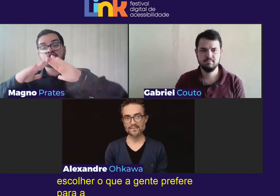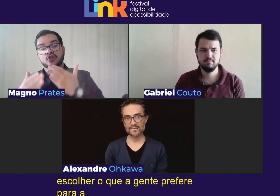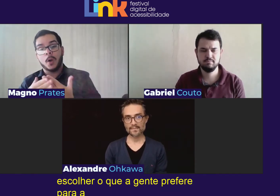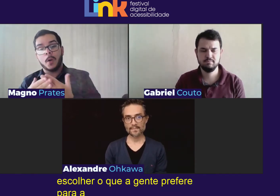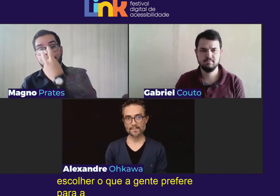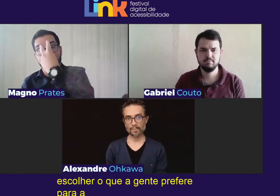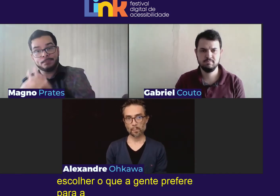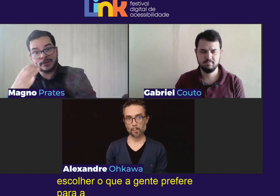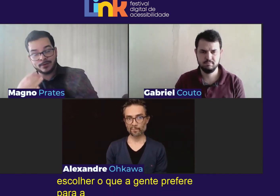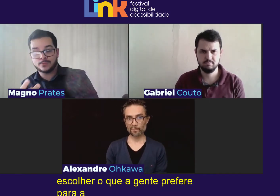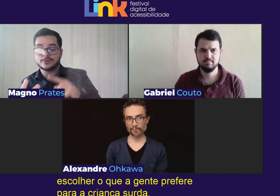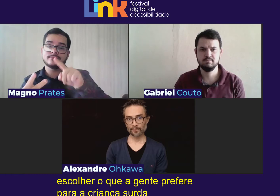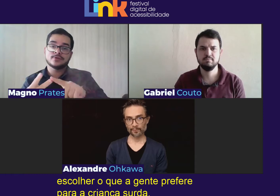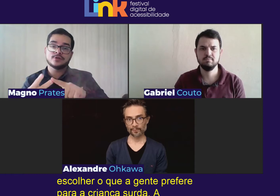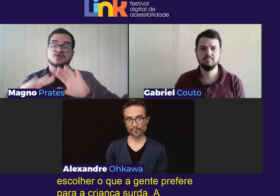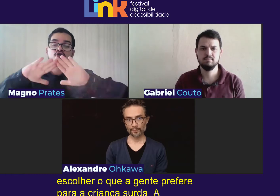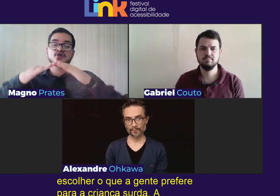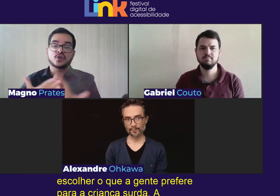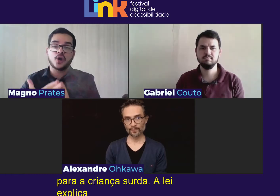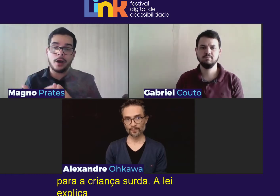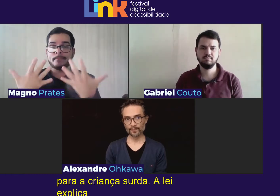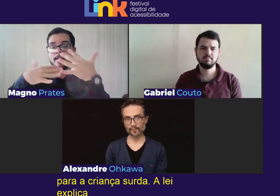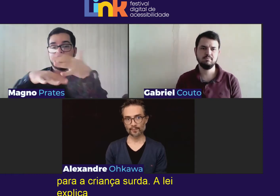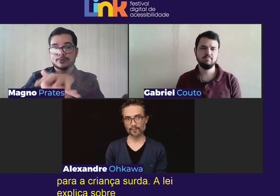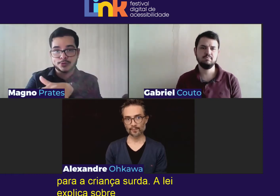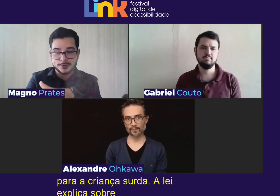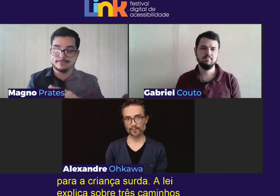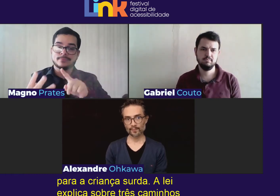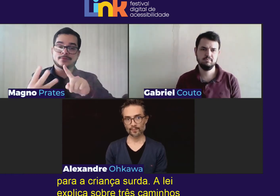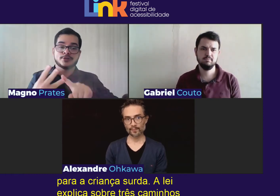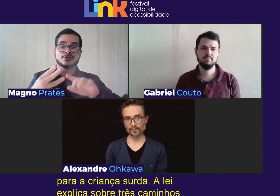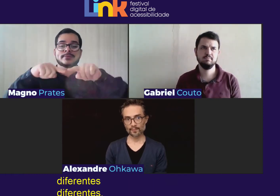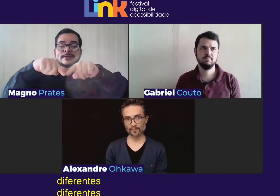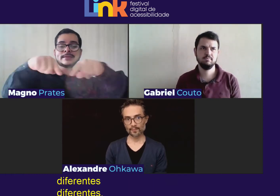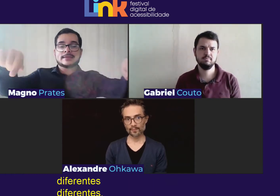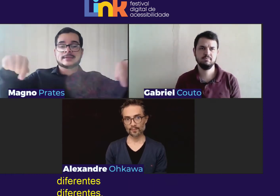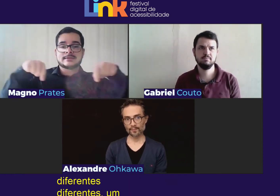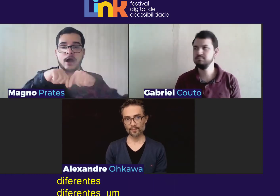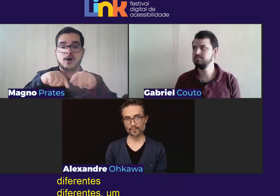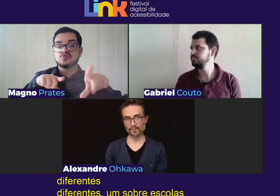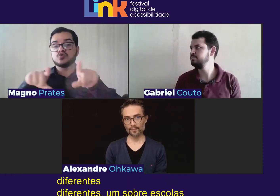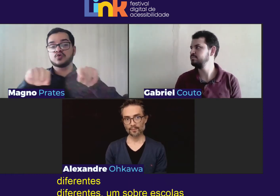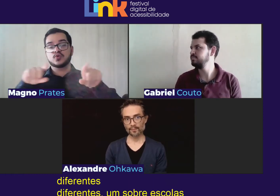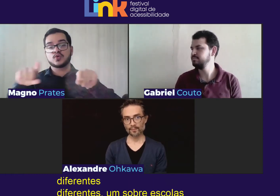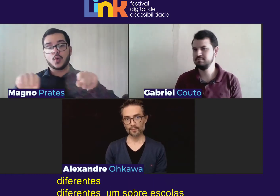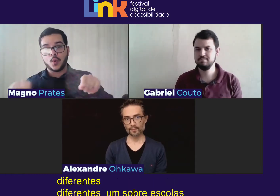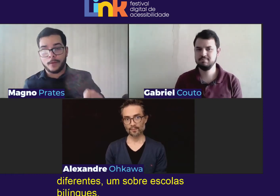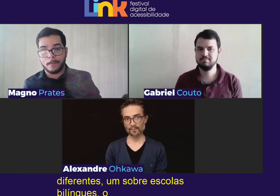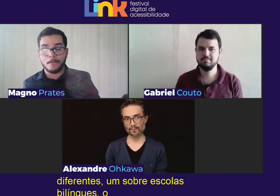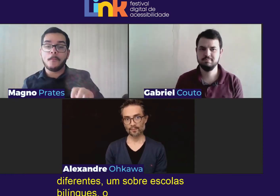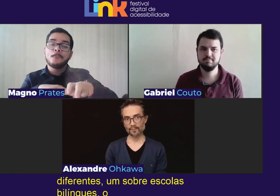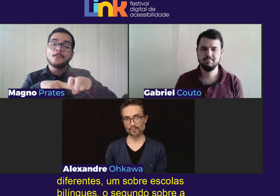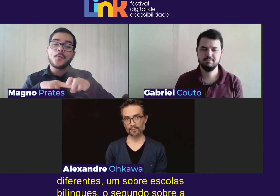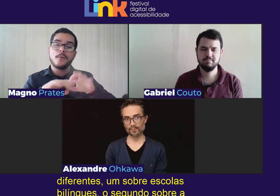diferentes. Um é sobre escolas bilíngues, o segundo é sobre escolas inclusivas, e a terceira é sobre